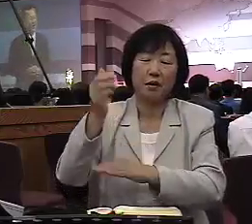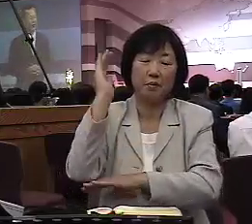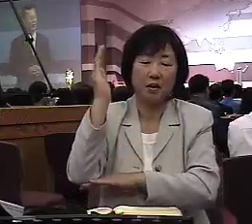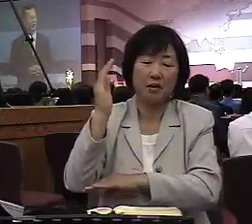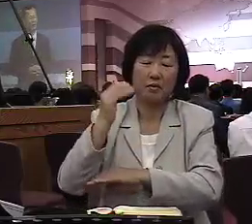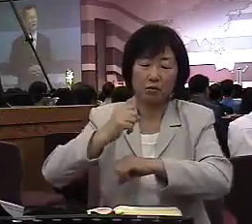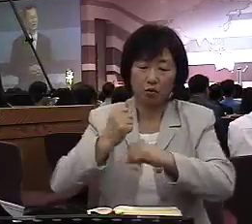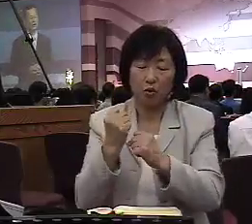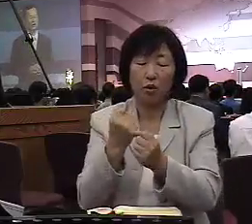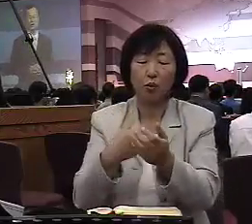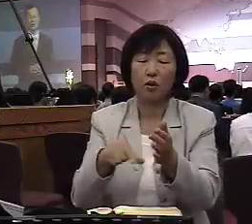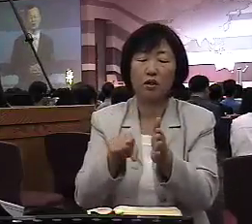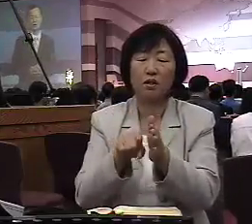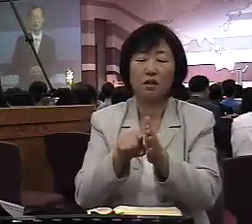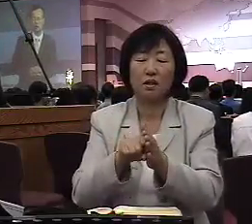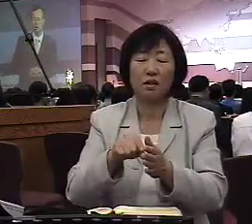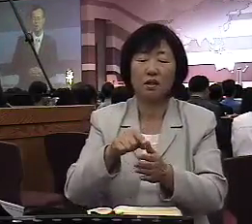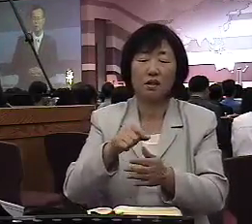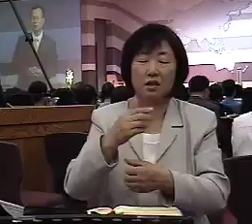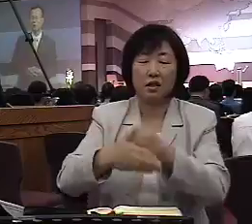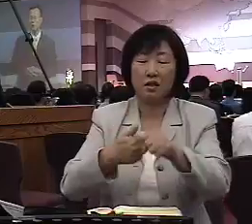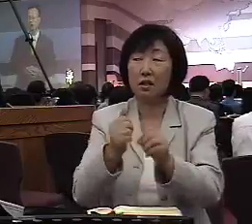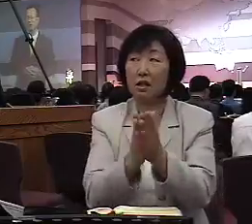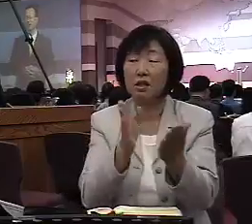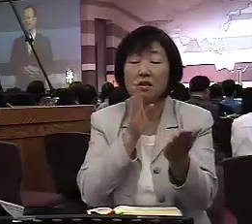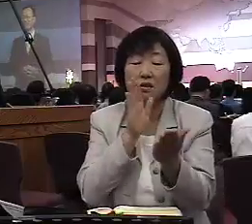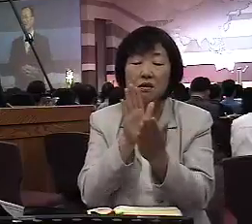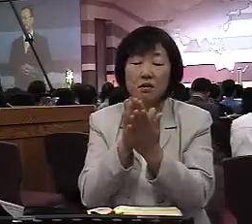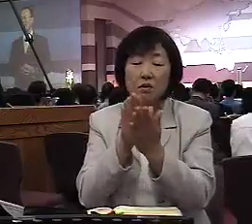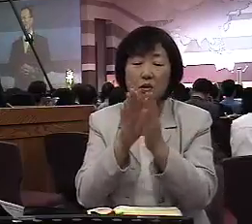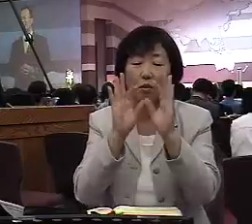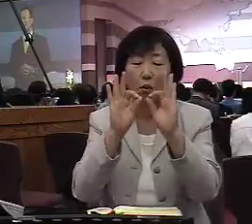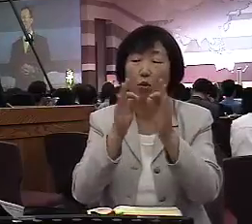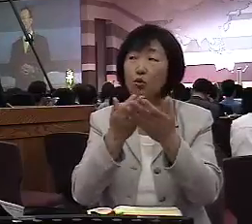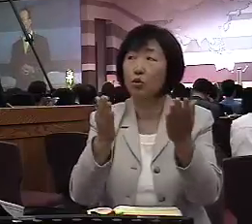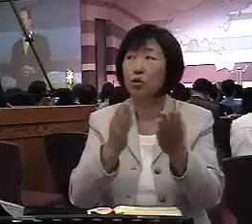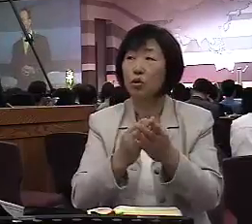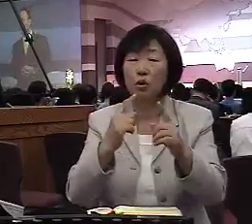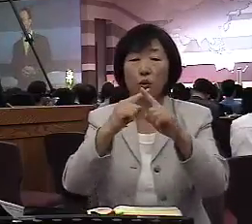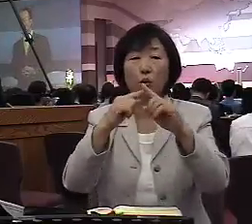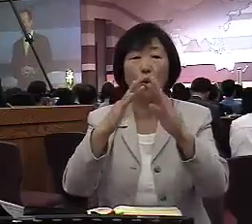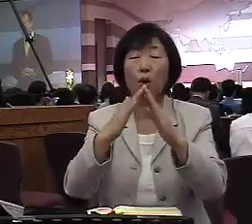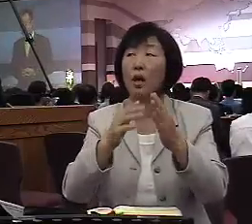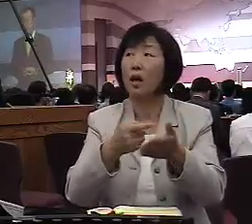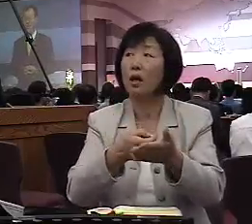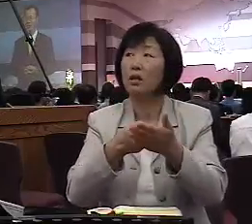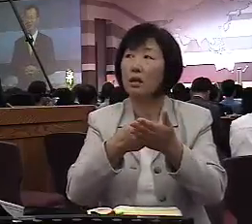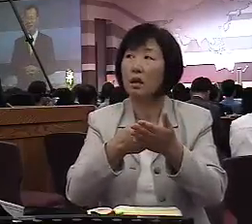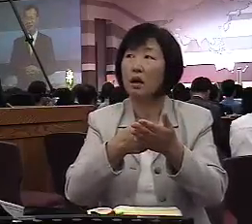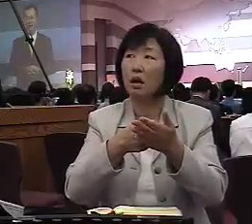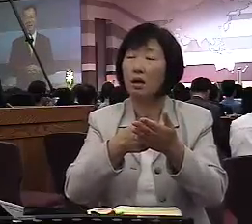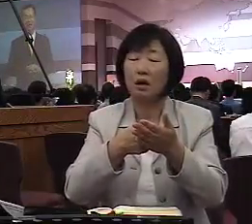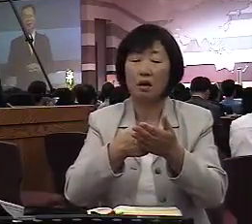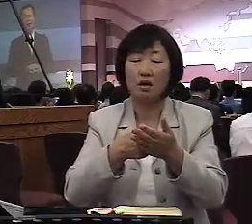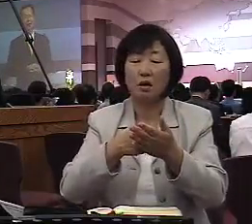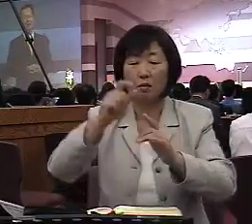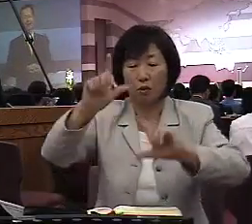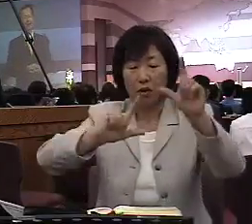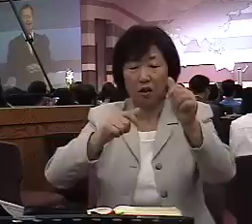순종하기 위하여서 성경에서 친히 보여주시고 있는 교회의 전략과 모델을 따르기 위해서입니다.